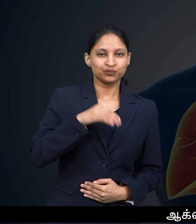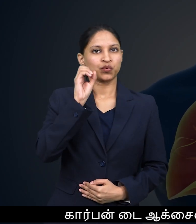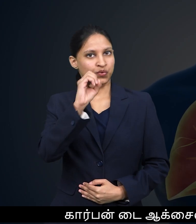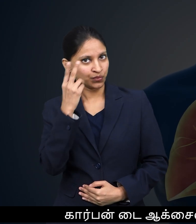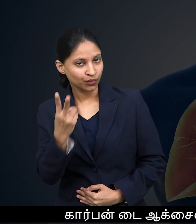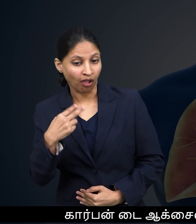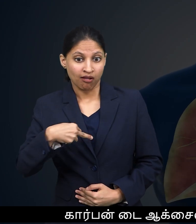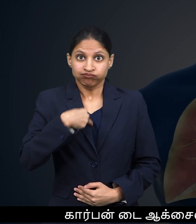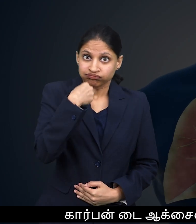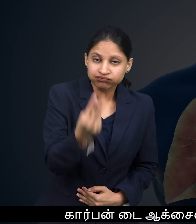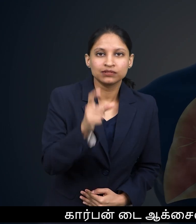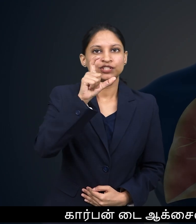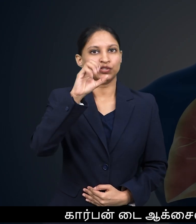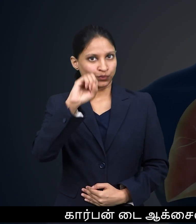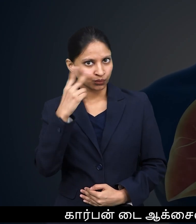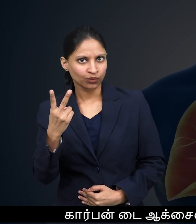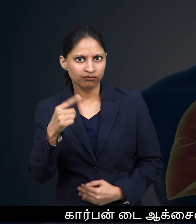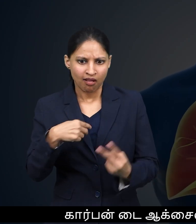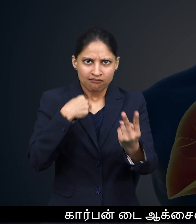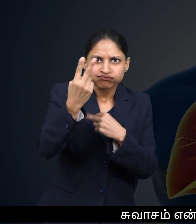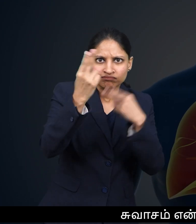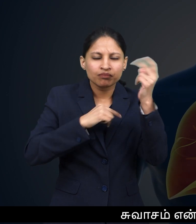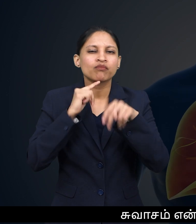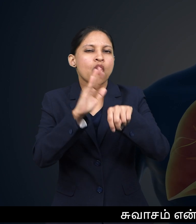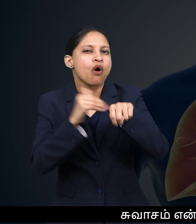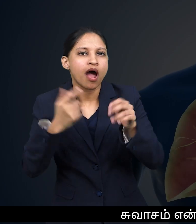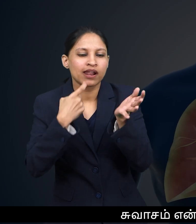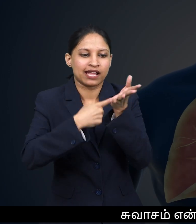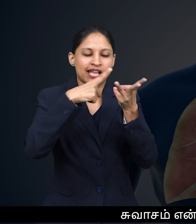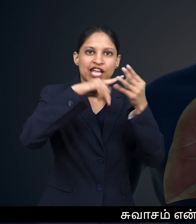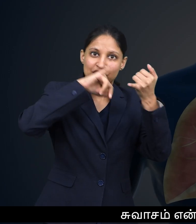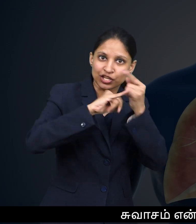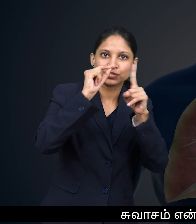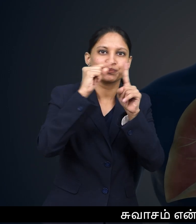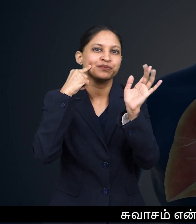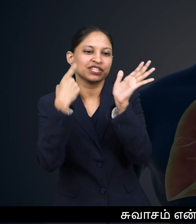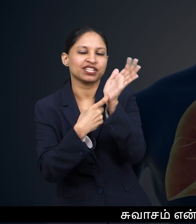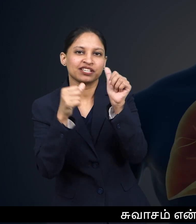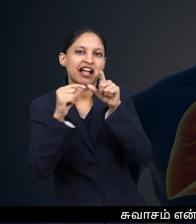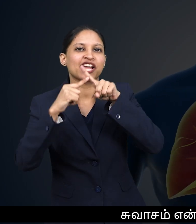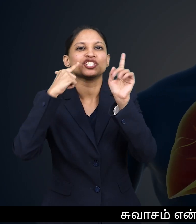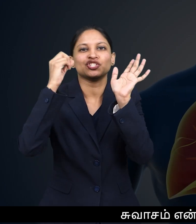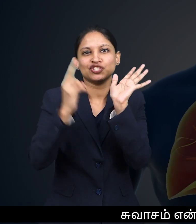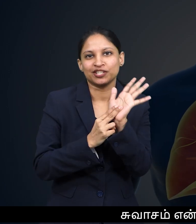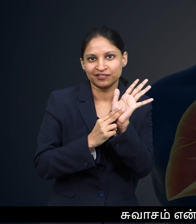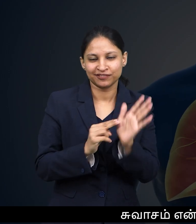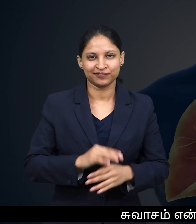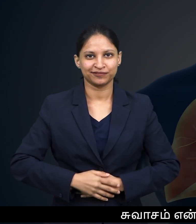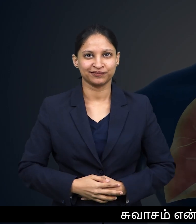எடுத்து கார்பன் டை ஆக்சைடை வெளியேற்றும் செயல்முறை சுவாசம் என்று அழைக்கப்படுகிறது.